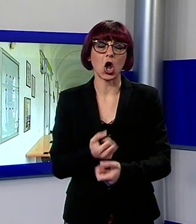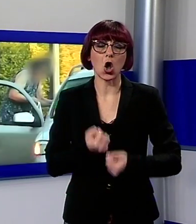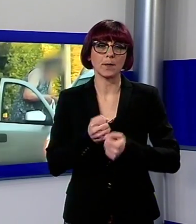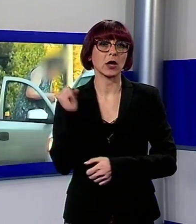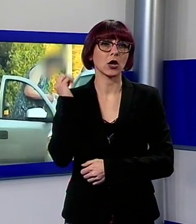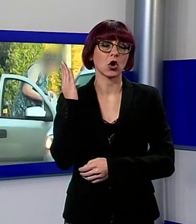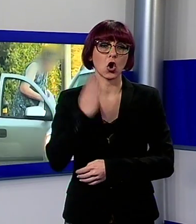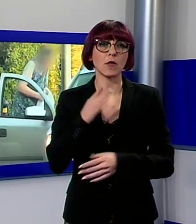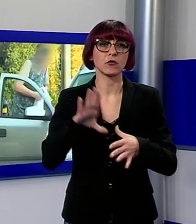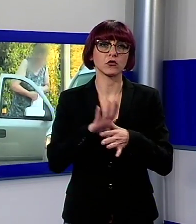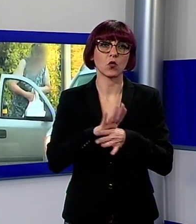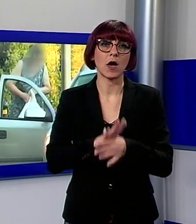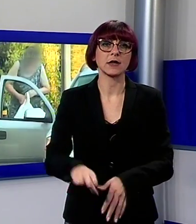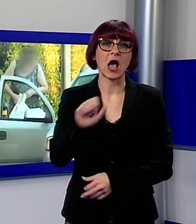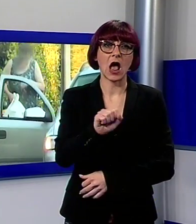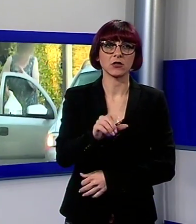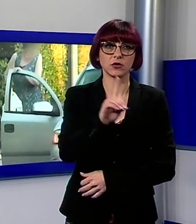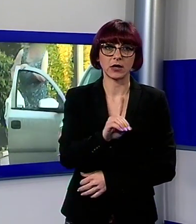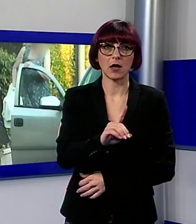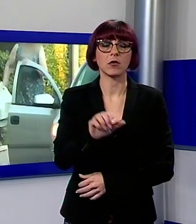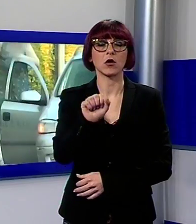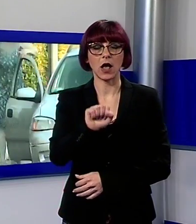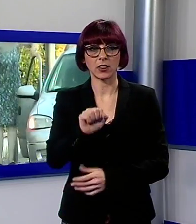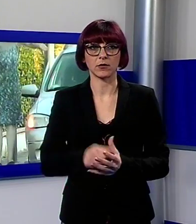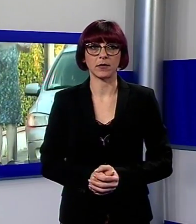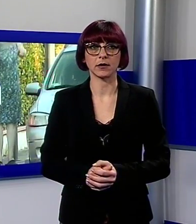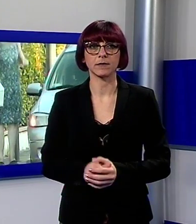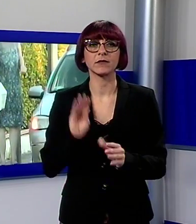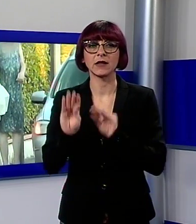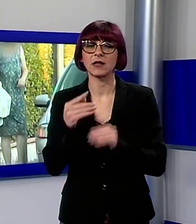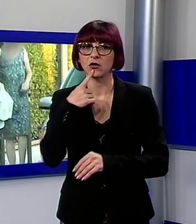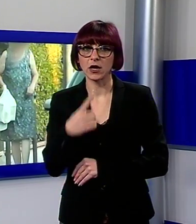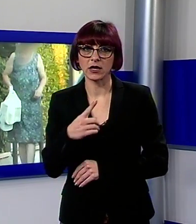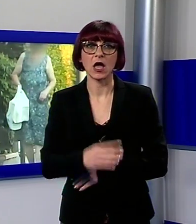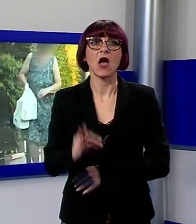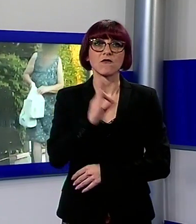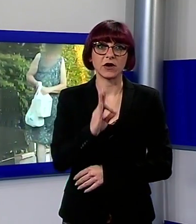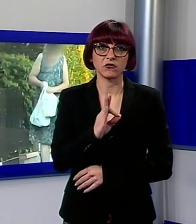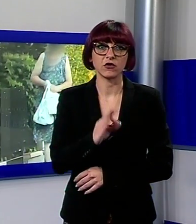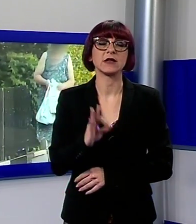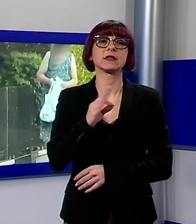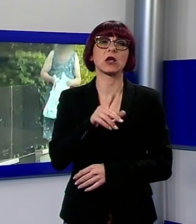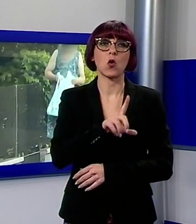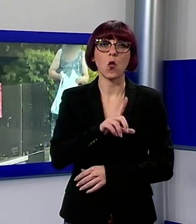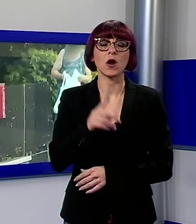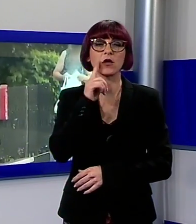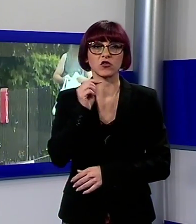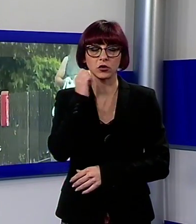Luca Franceschi, proprietario della squadra, e dei genitori Narciso Franceschi e Maria Luisa Luciani, che secondo l'accusa avevano messo